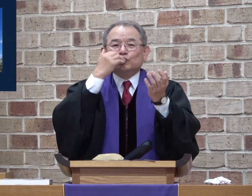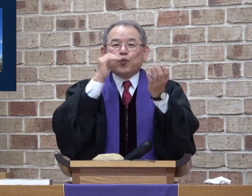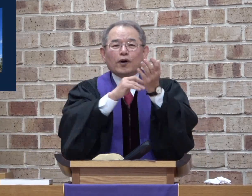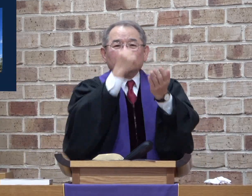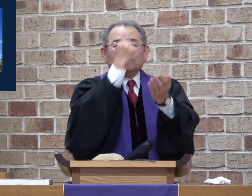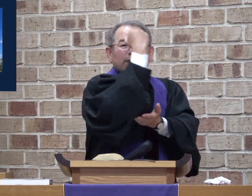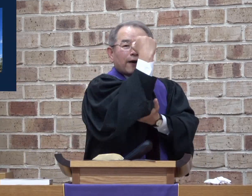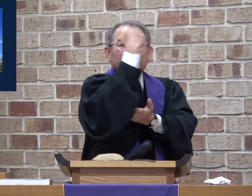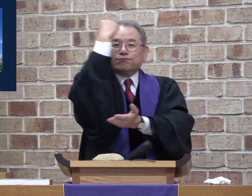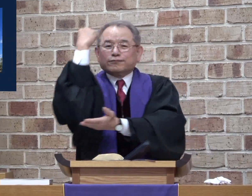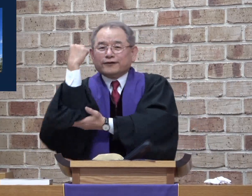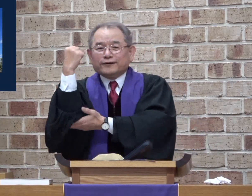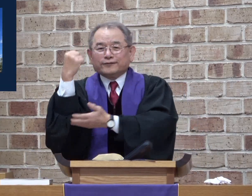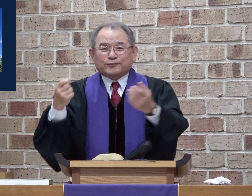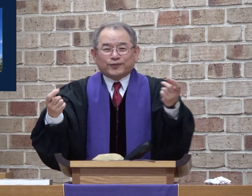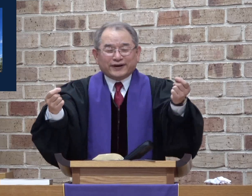우리가 이곳에